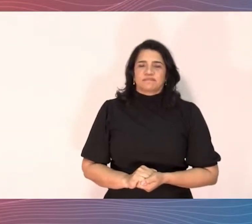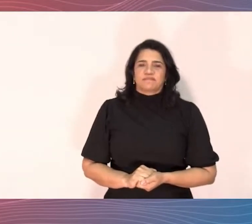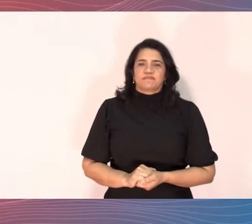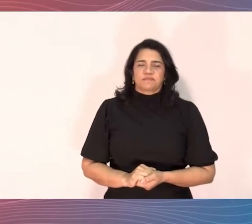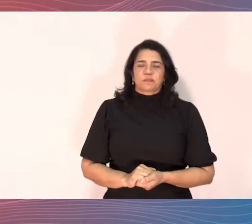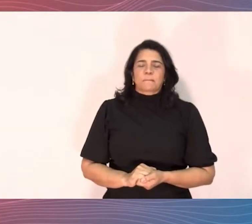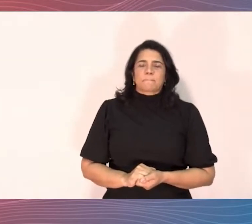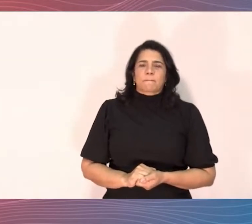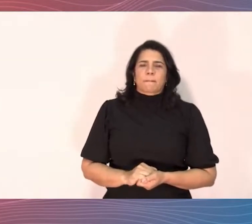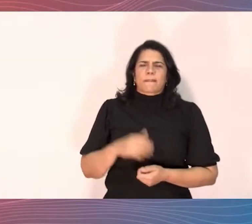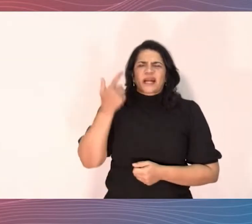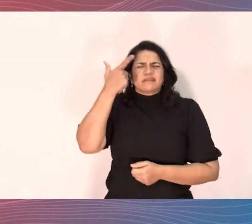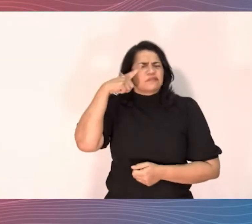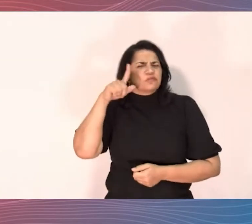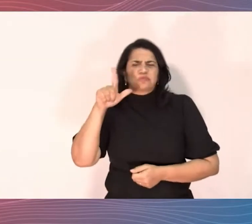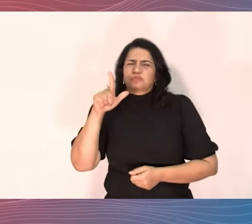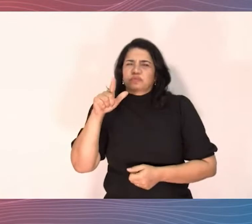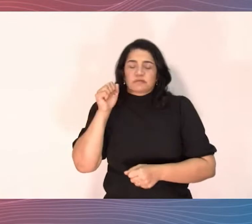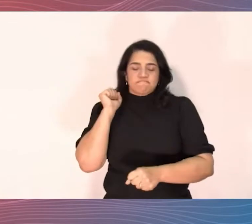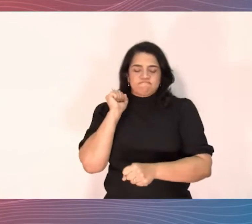Eu falei uma palavra em inglês.